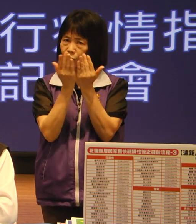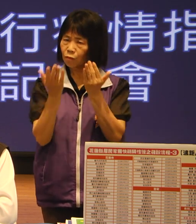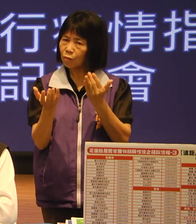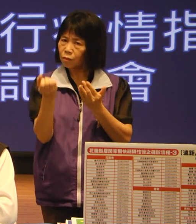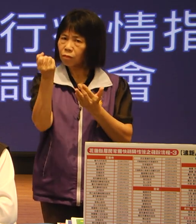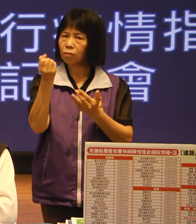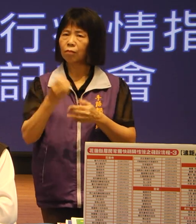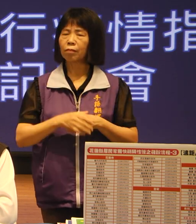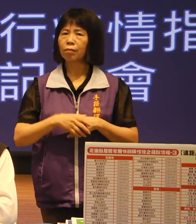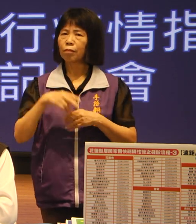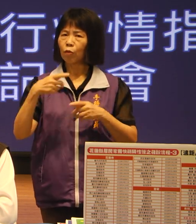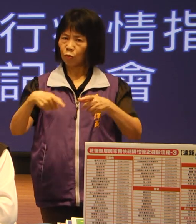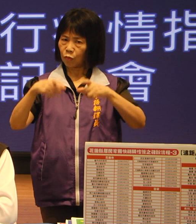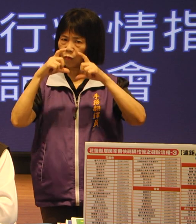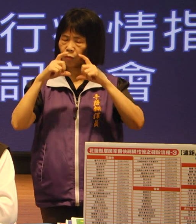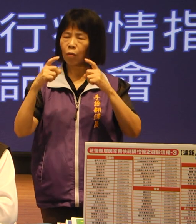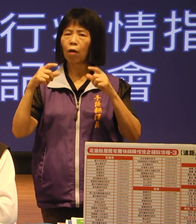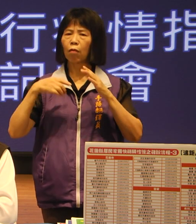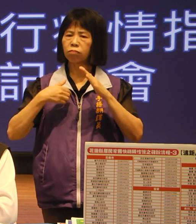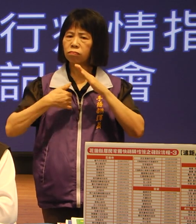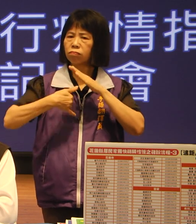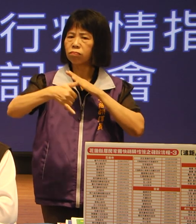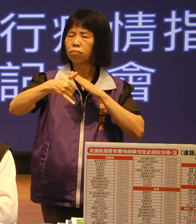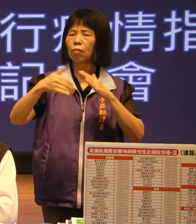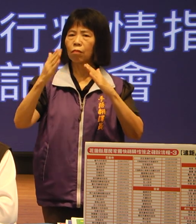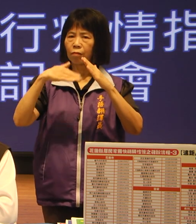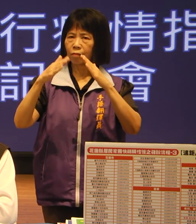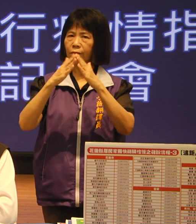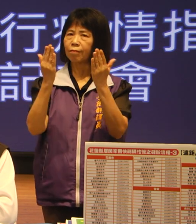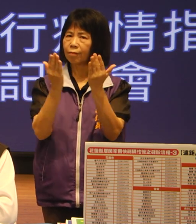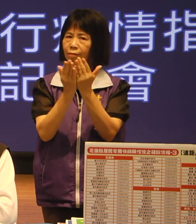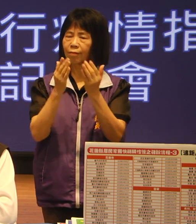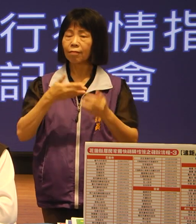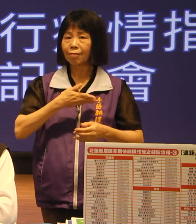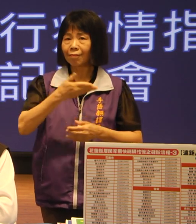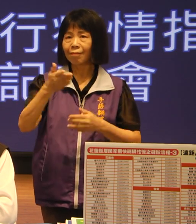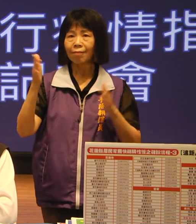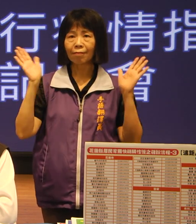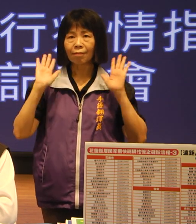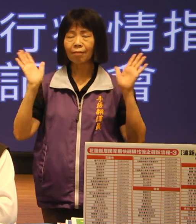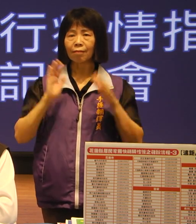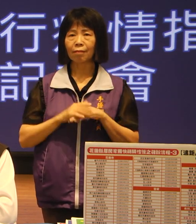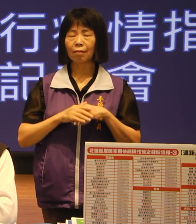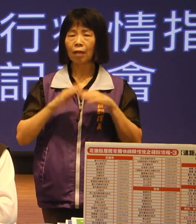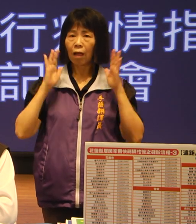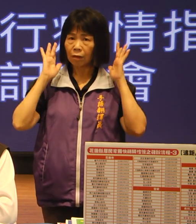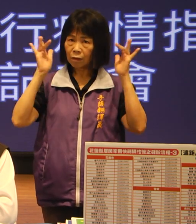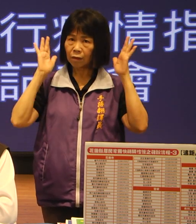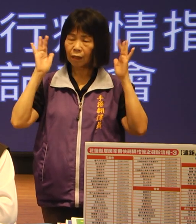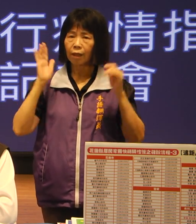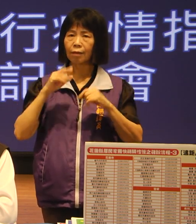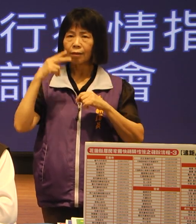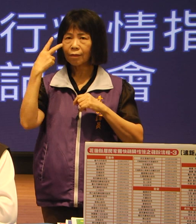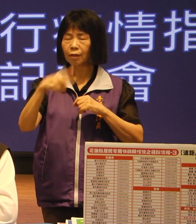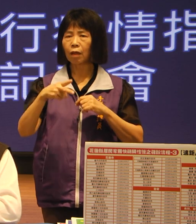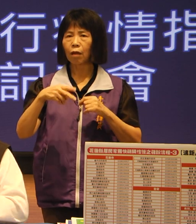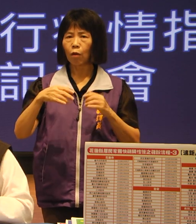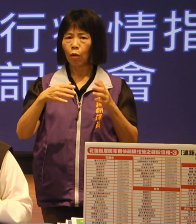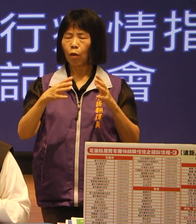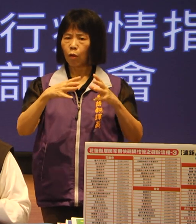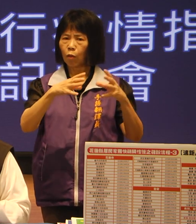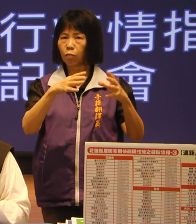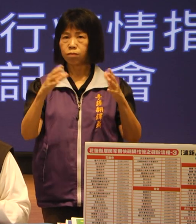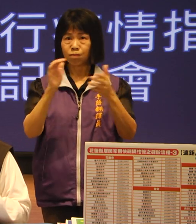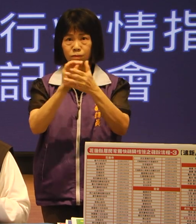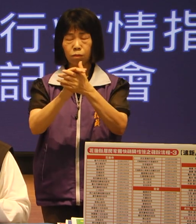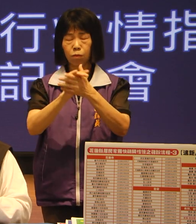权，恢复到实体上课，让孩子能够过一个正常而且有群体这